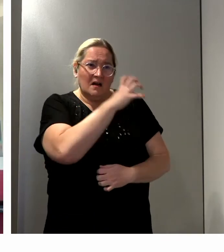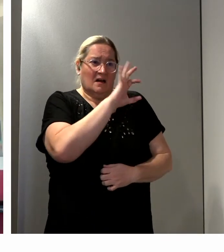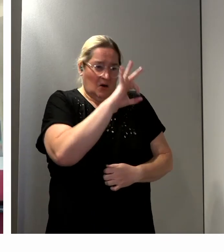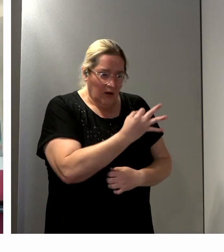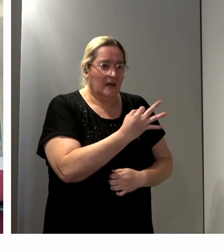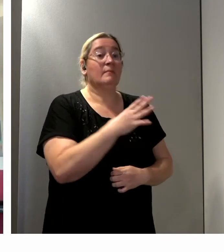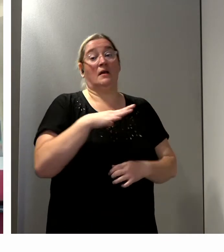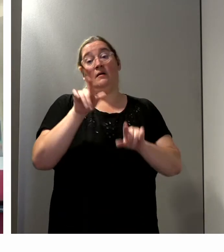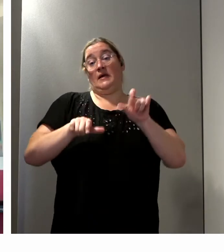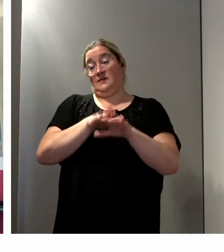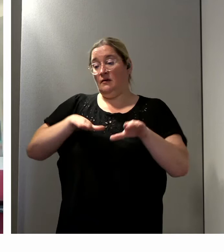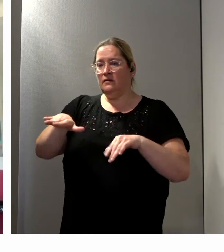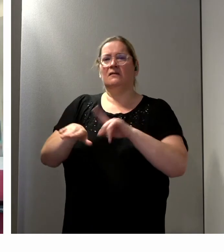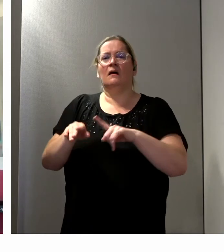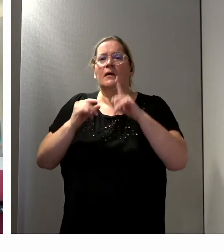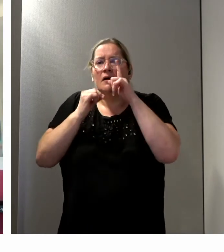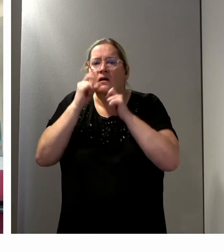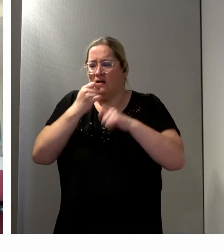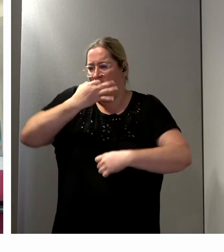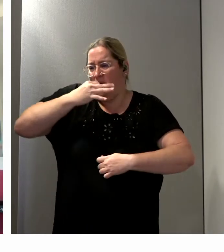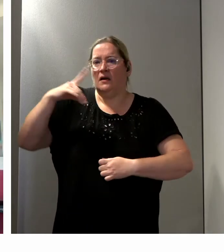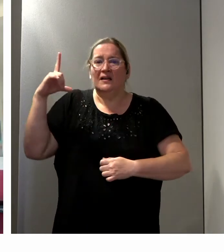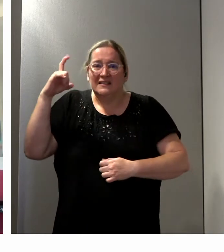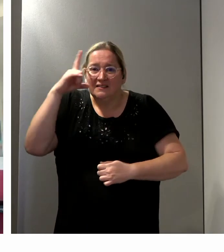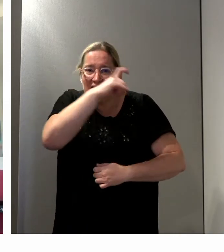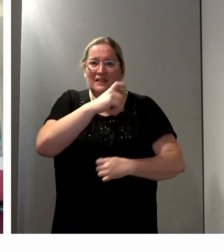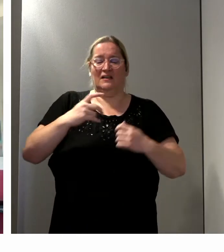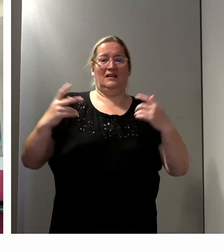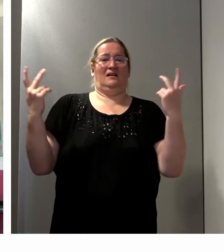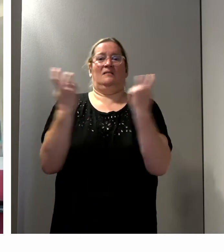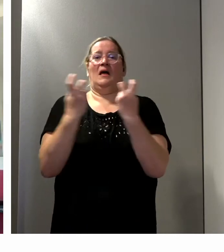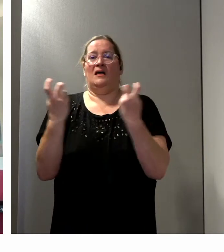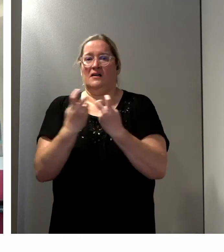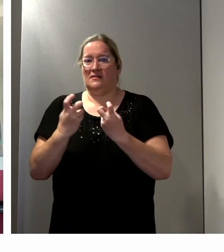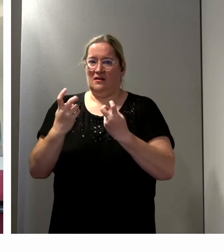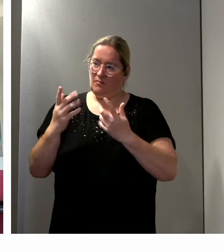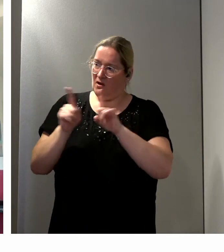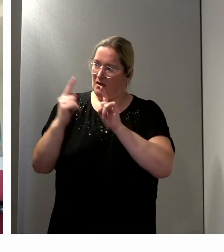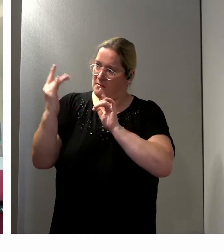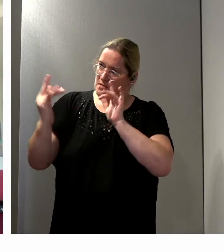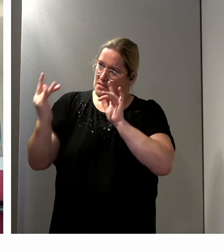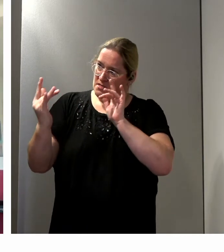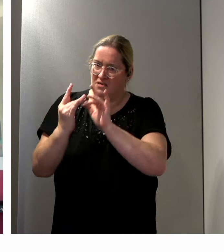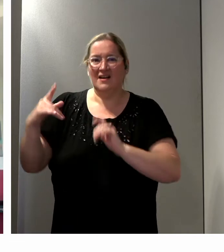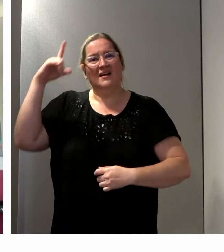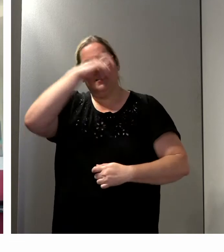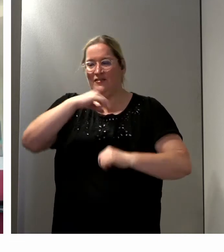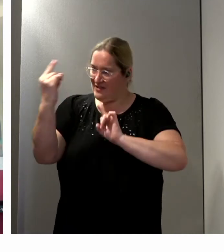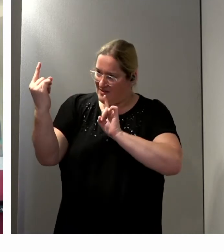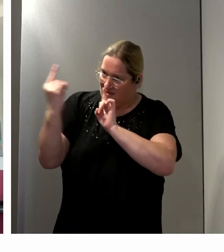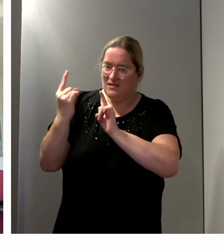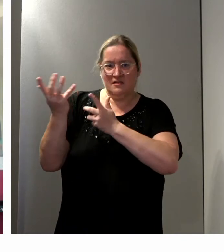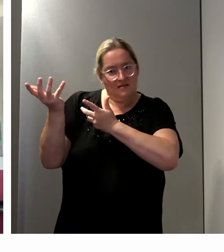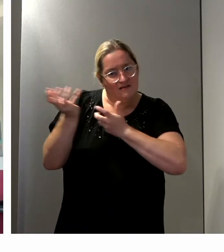des personnes, par exemple, qui ont des troubles de l'élocution et qui vont avoir beaucoup de difficultés à créer le lien et avoir des